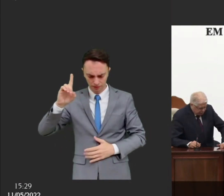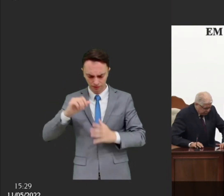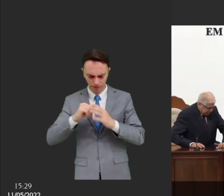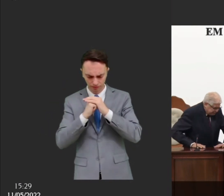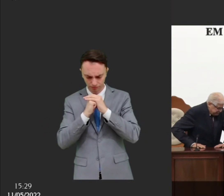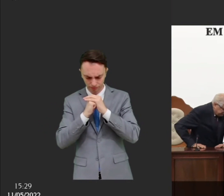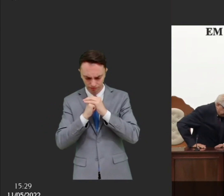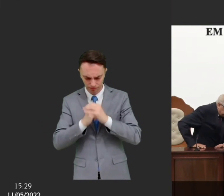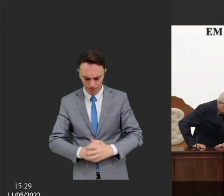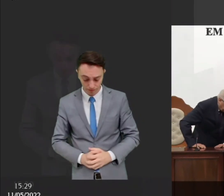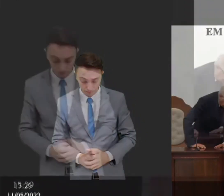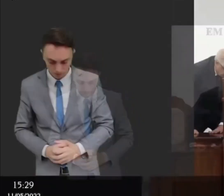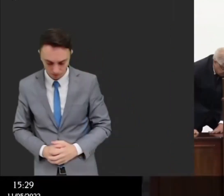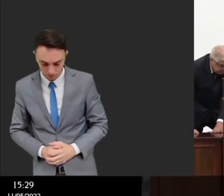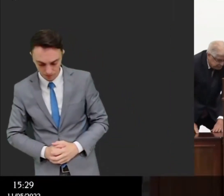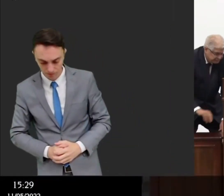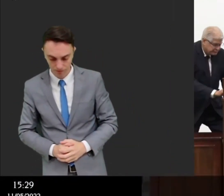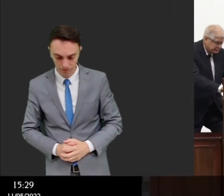louvado.